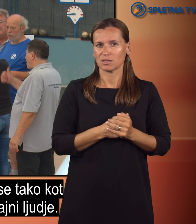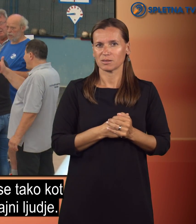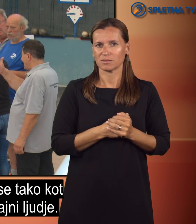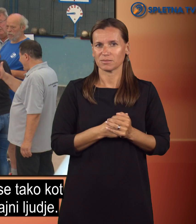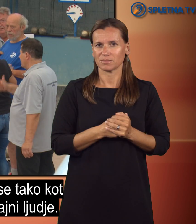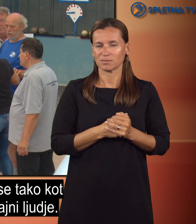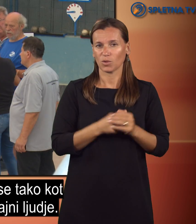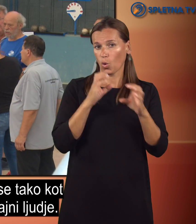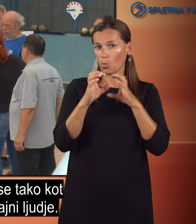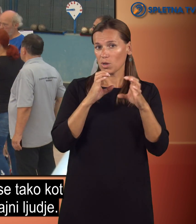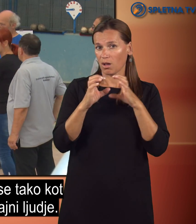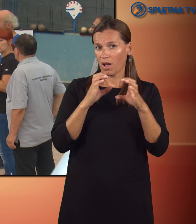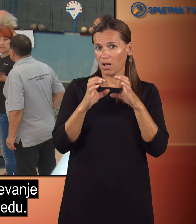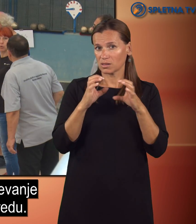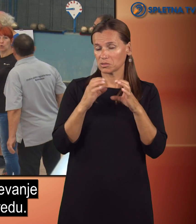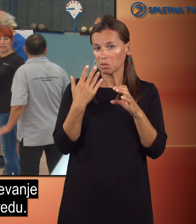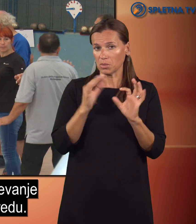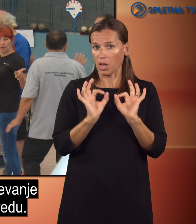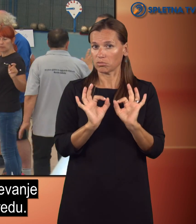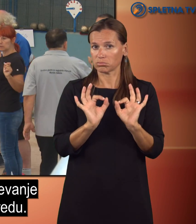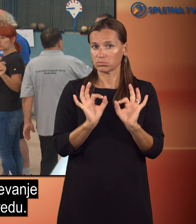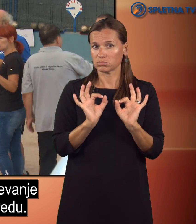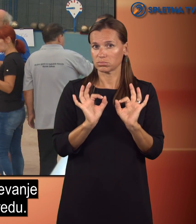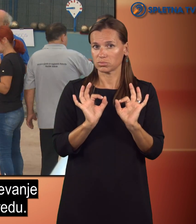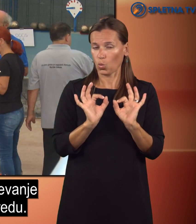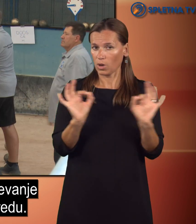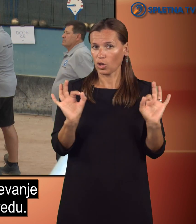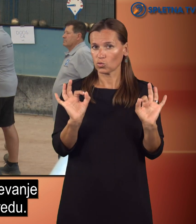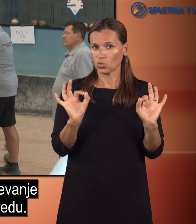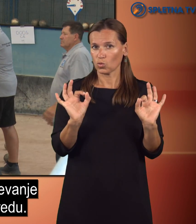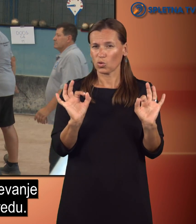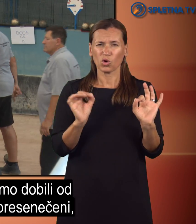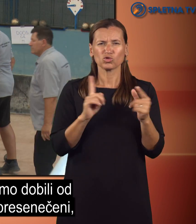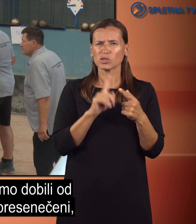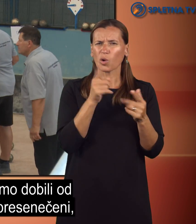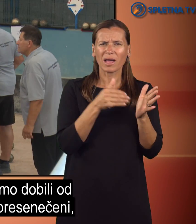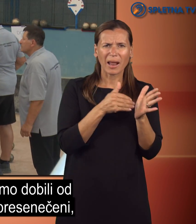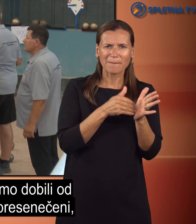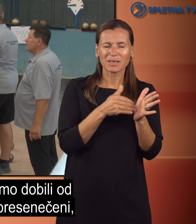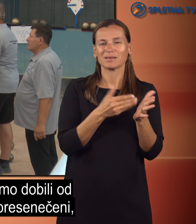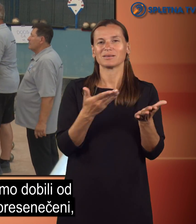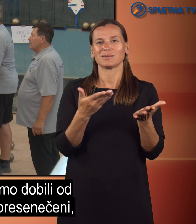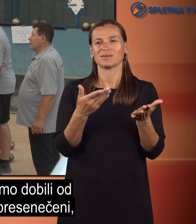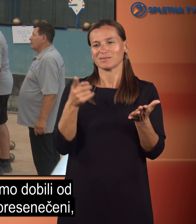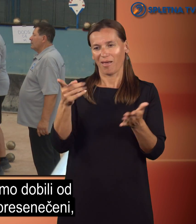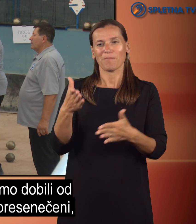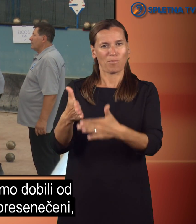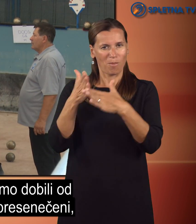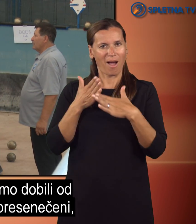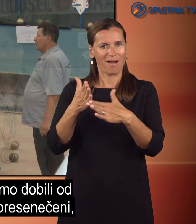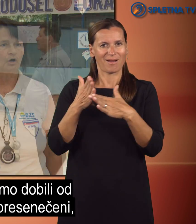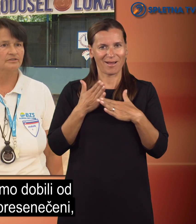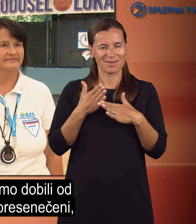normalni ljudje. Lokacija je bila v redu. Kar smo rabili, smo dobili od vas